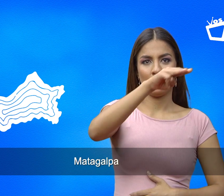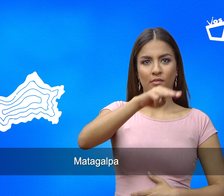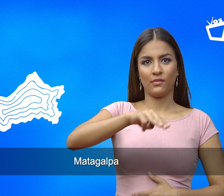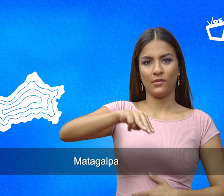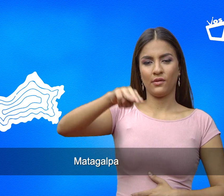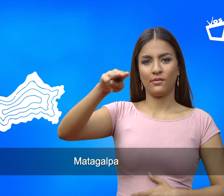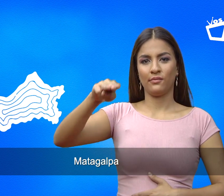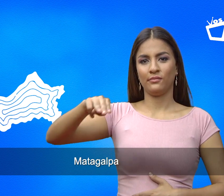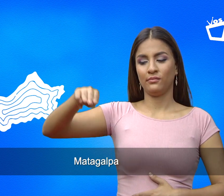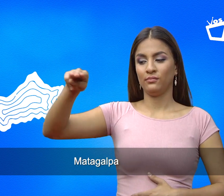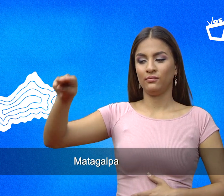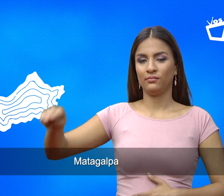matagalpa